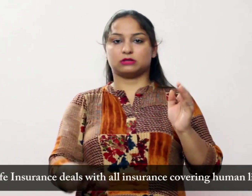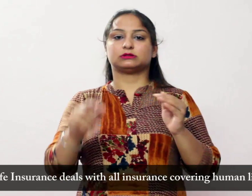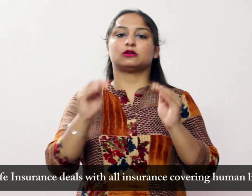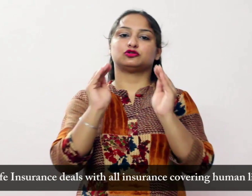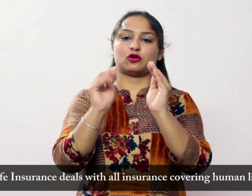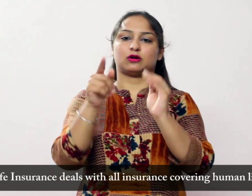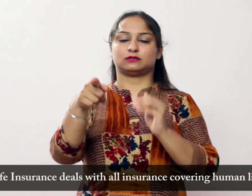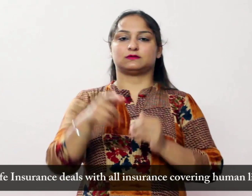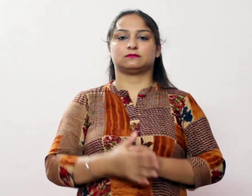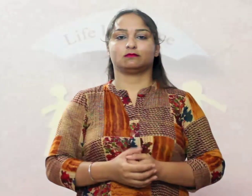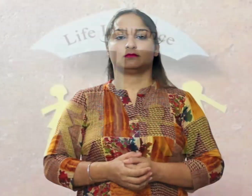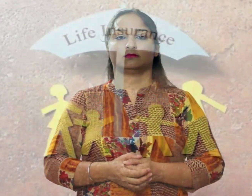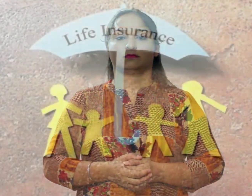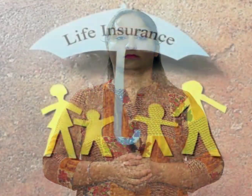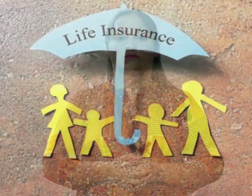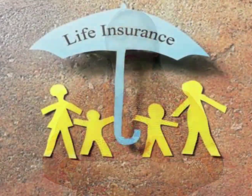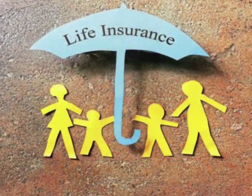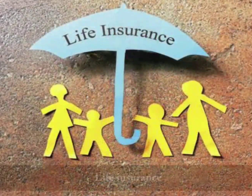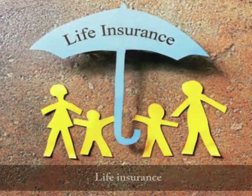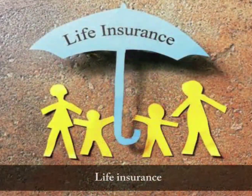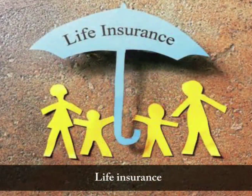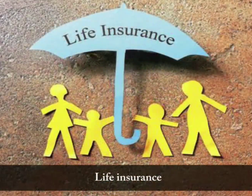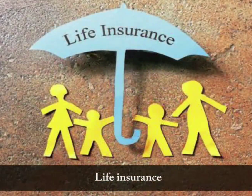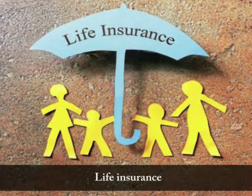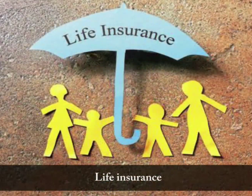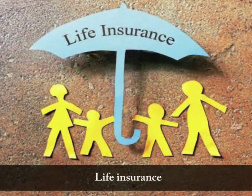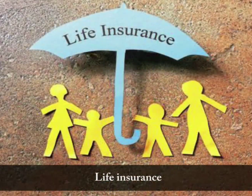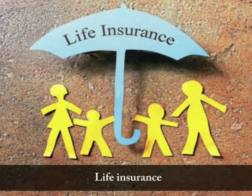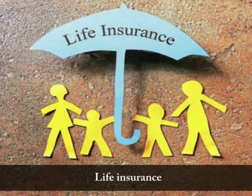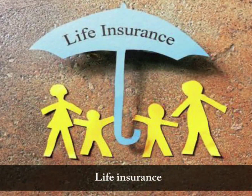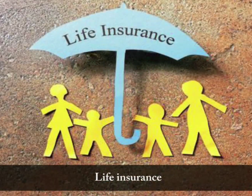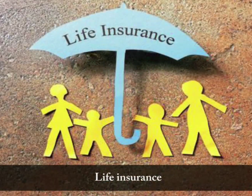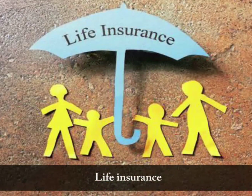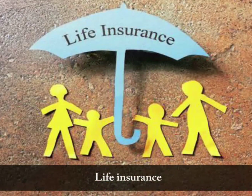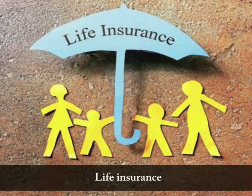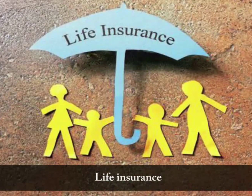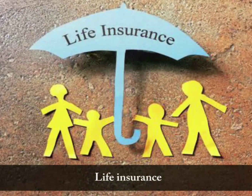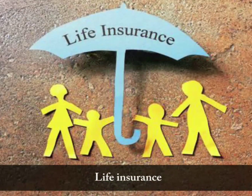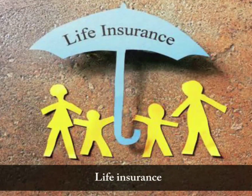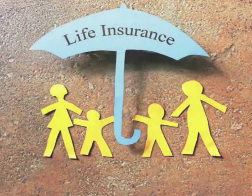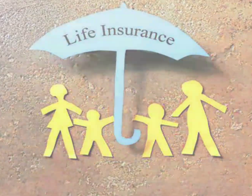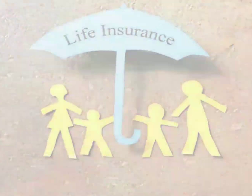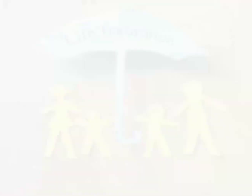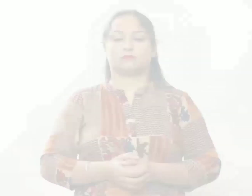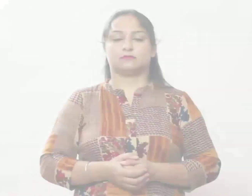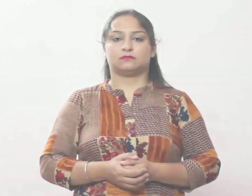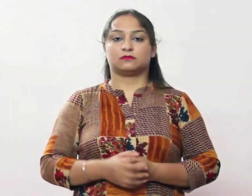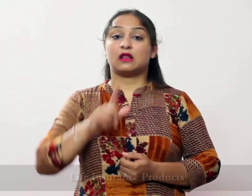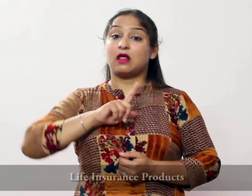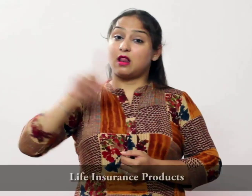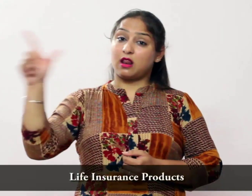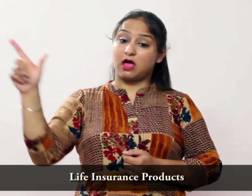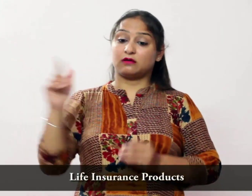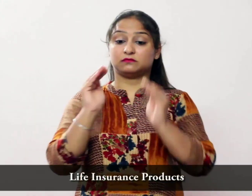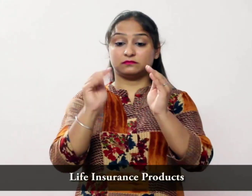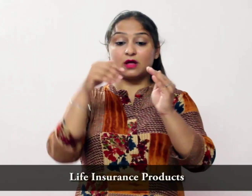है। जीवन बीमा। जीवन